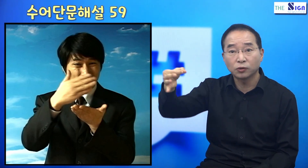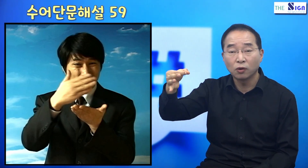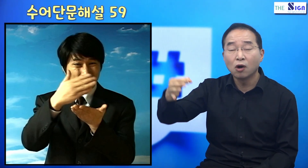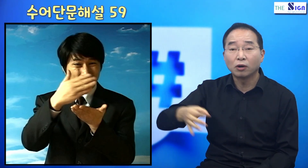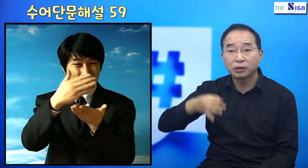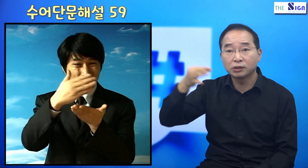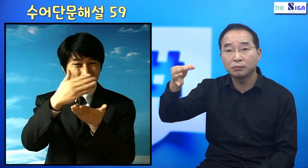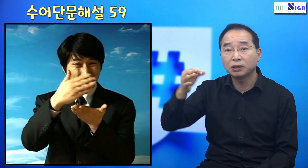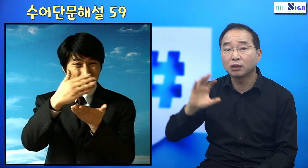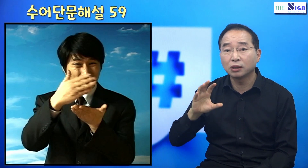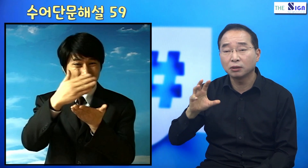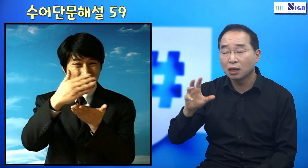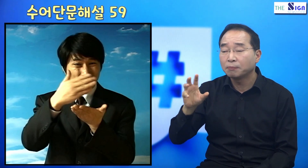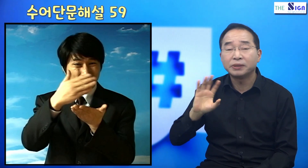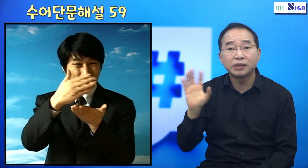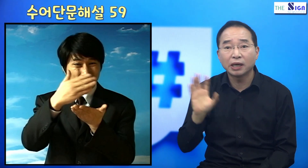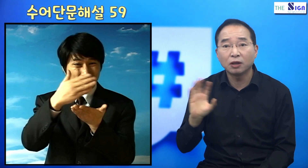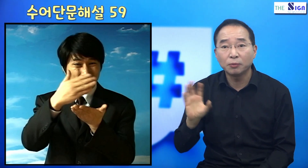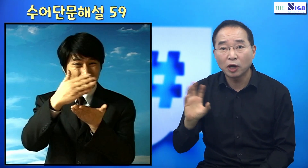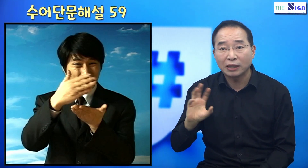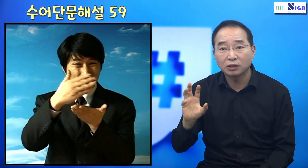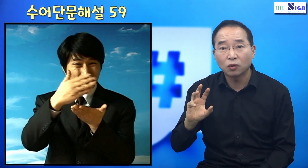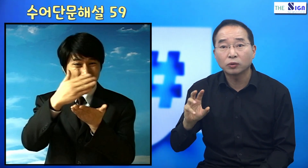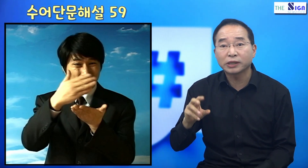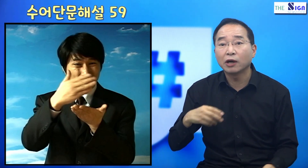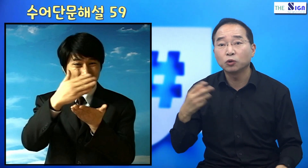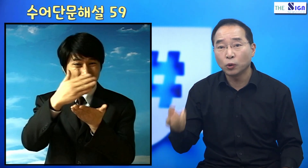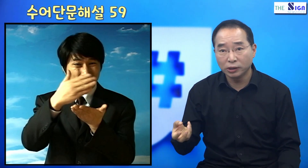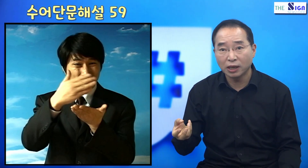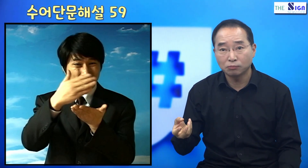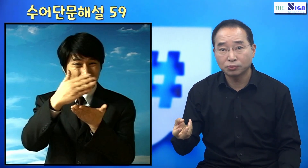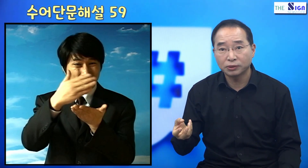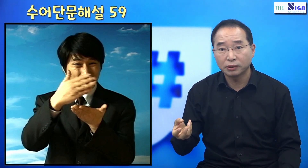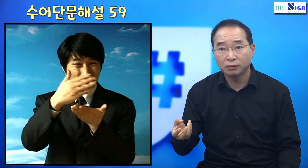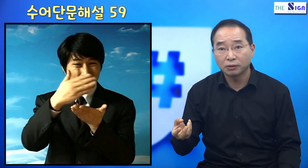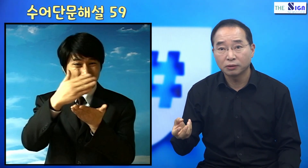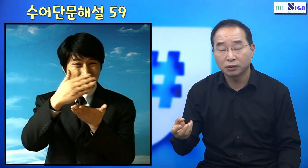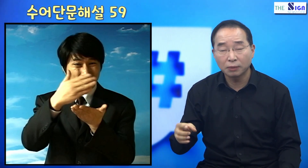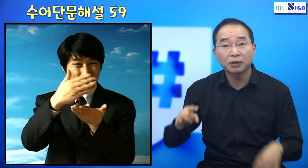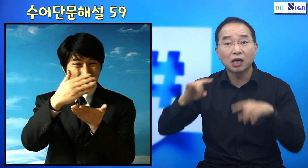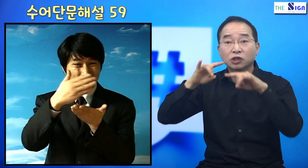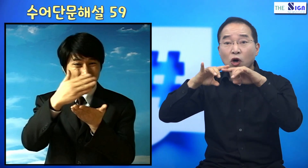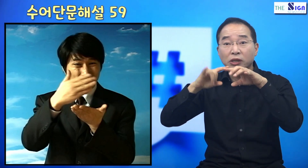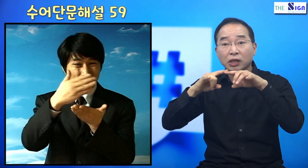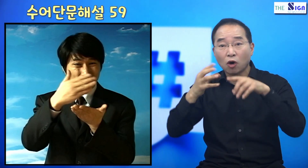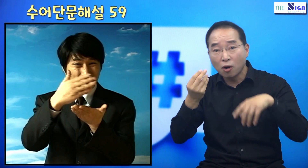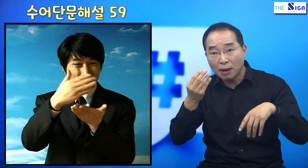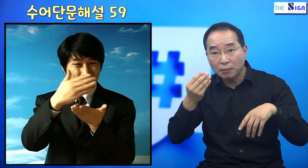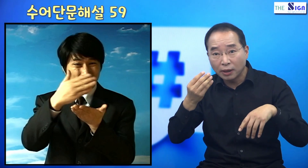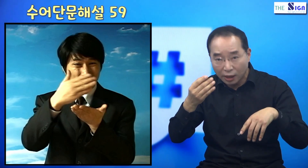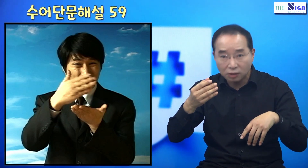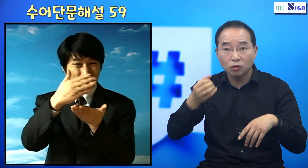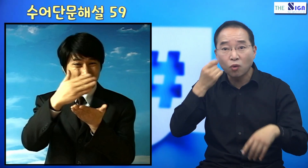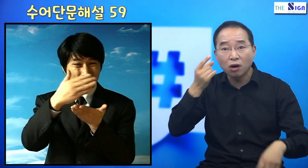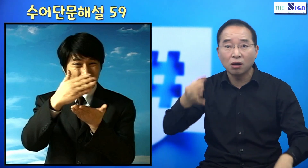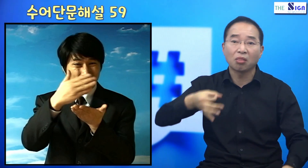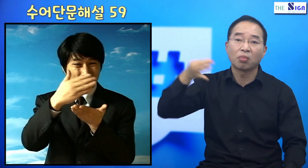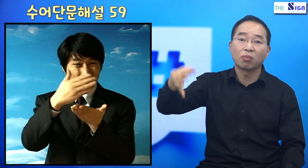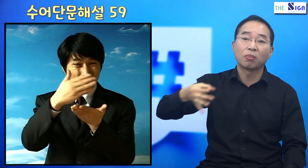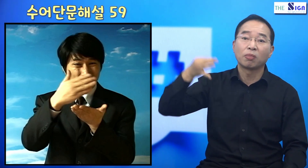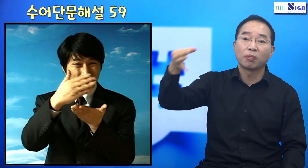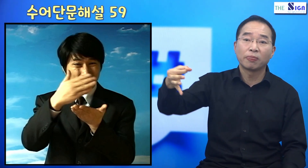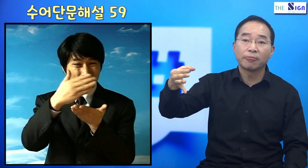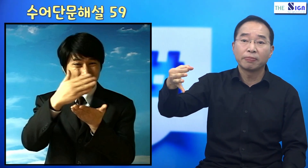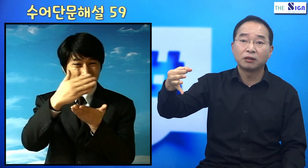내는 거죠. 어떻게 쓰면 이거는 빚의 개념이 아니고 사용료에 대한 부분이에요. 그러다 보니까 전기 얼마만 해가지고 월